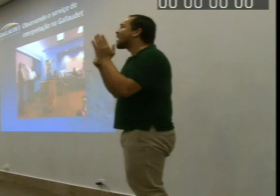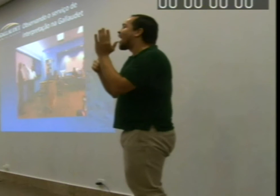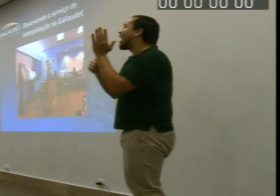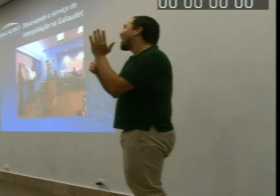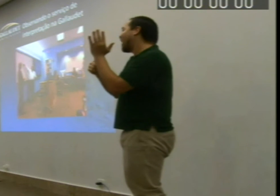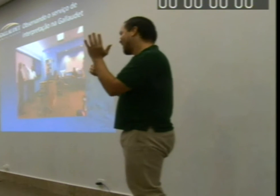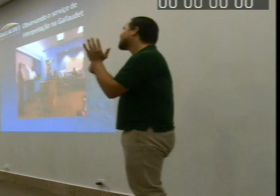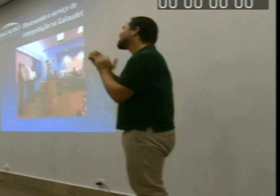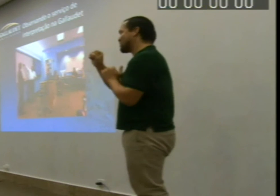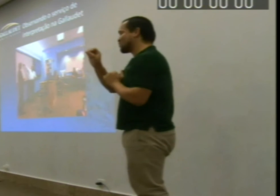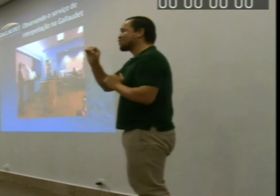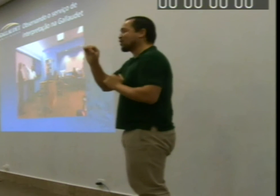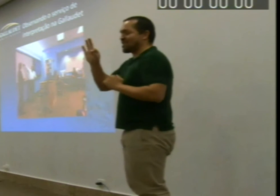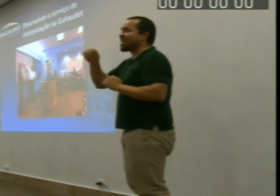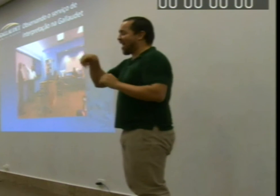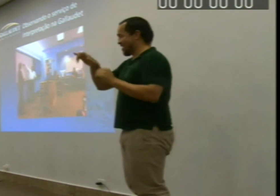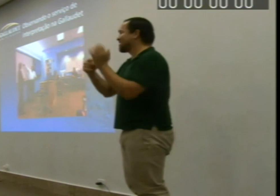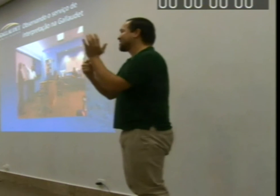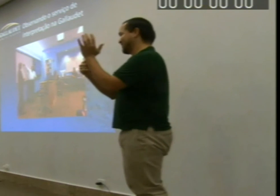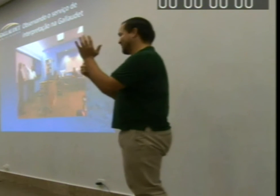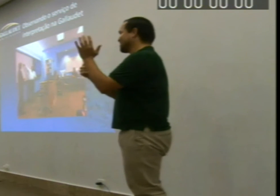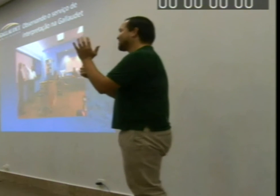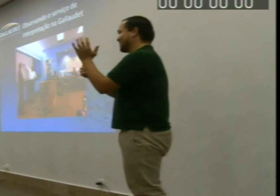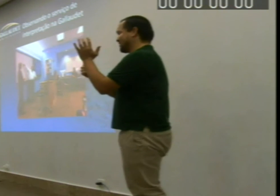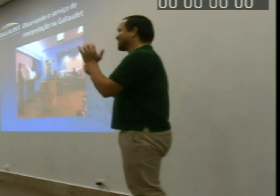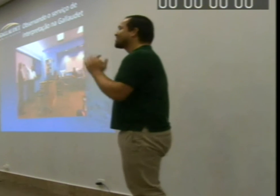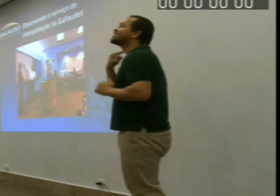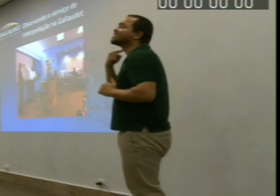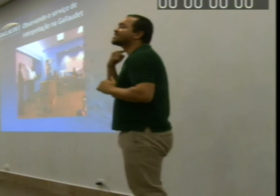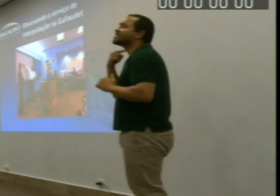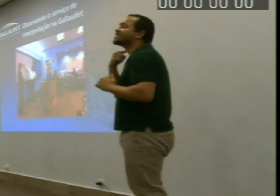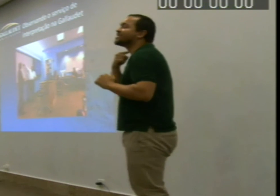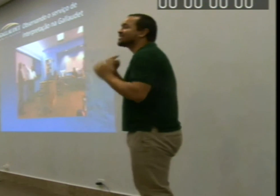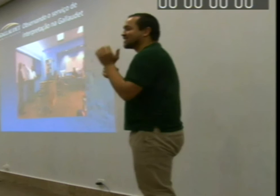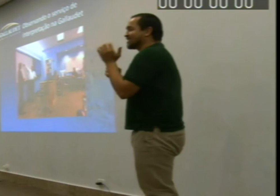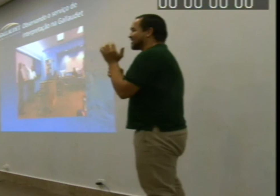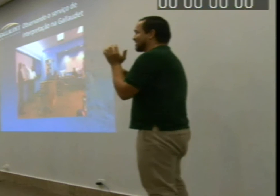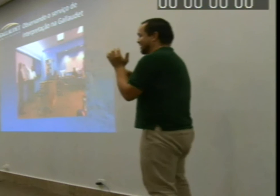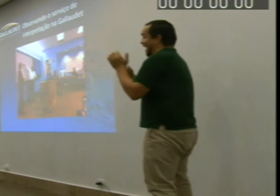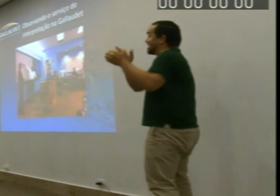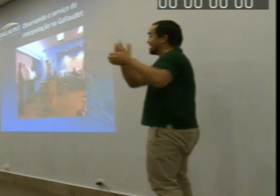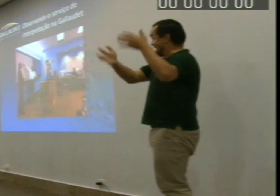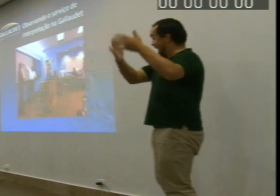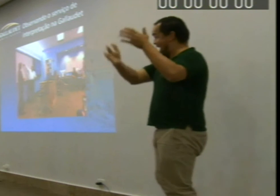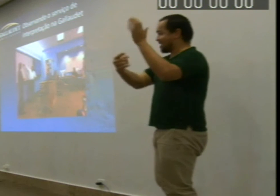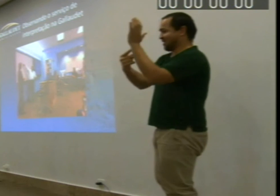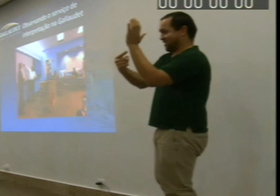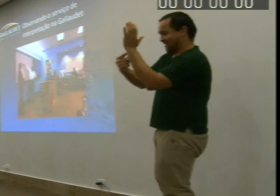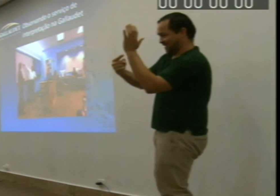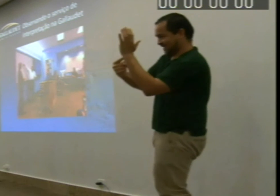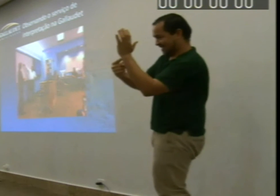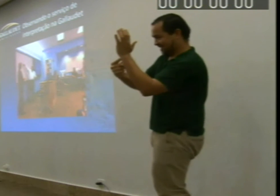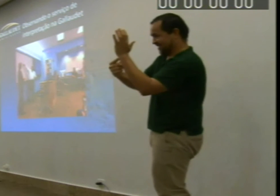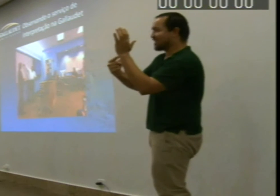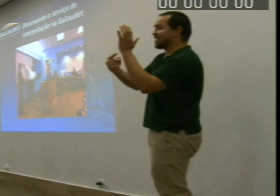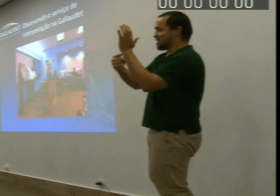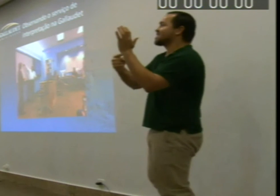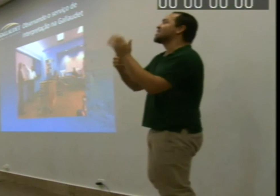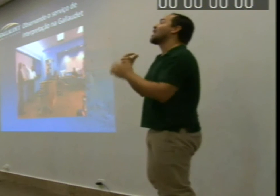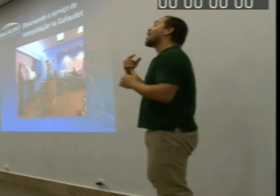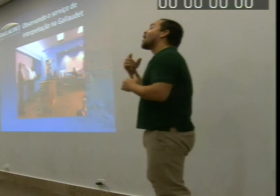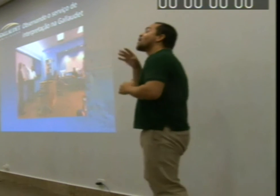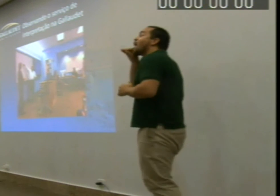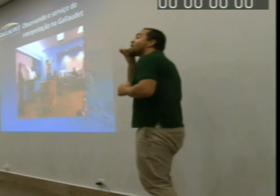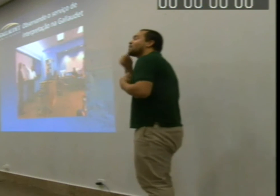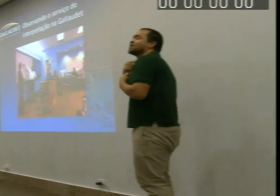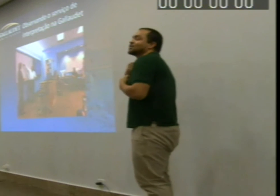tinha sotaque né tinha um sotaques esse é o sinal de sotaque tá